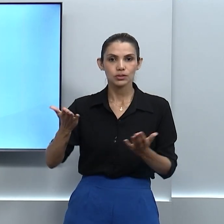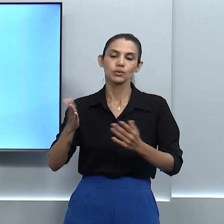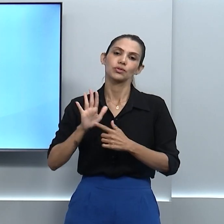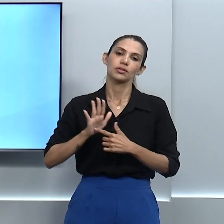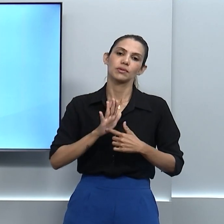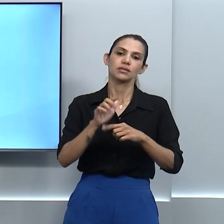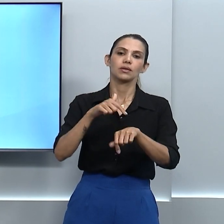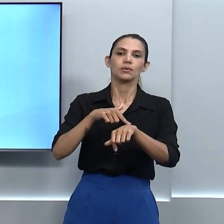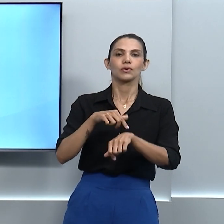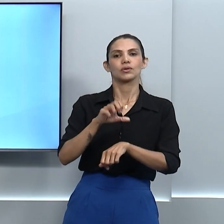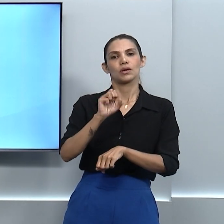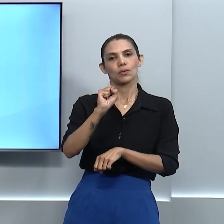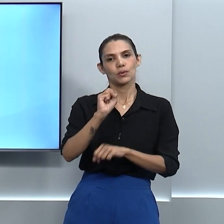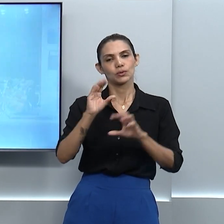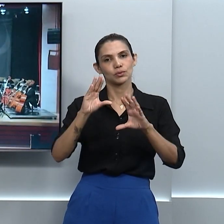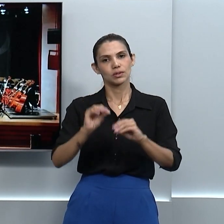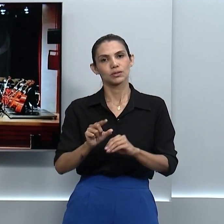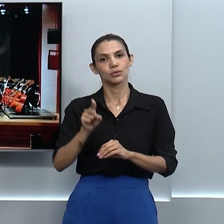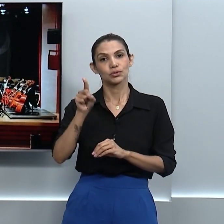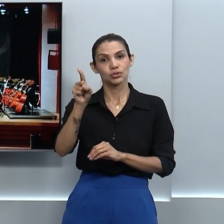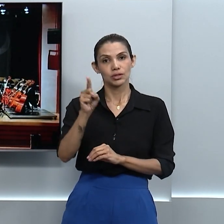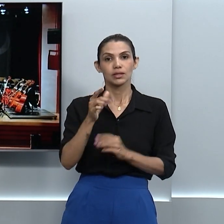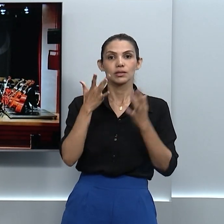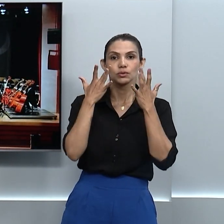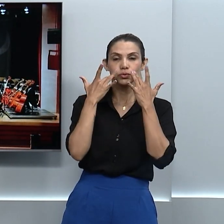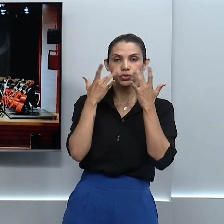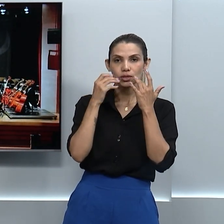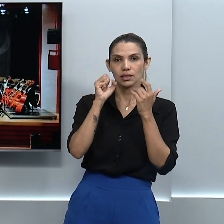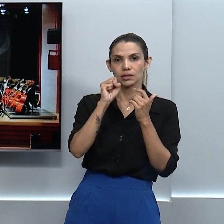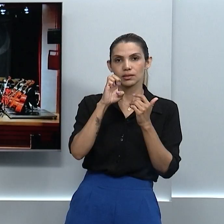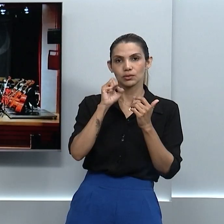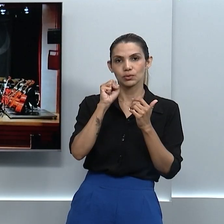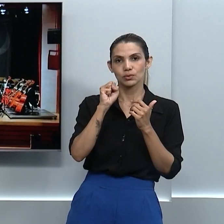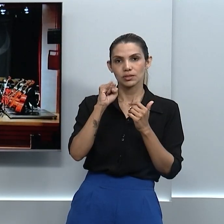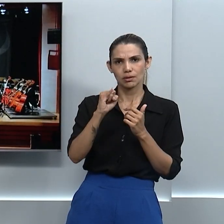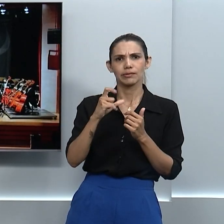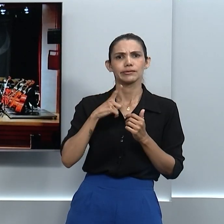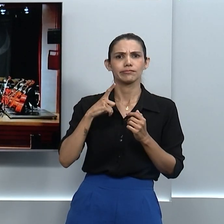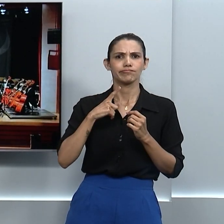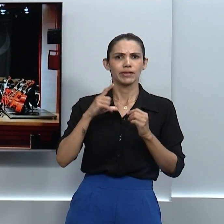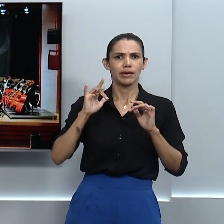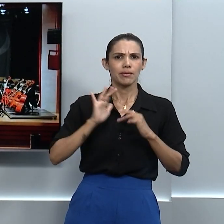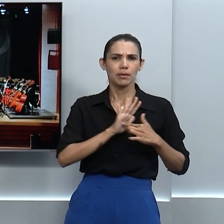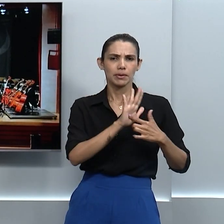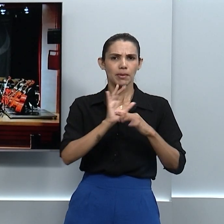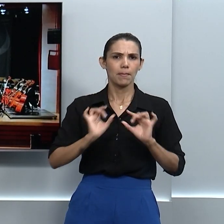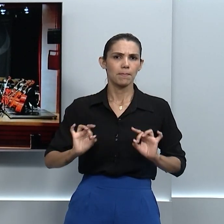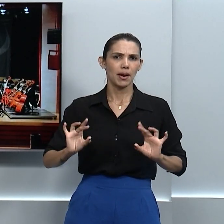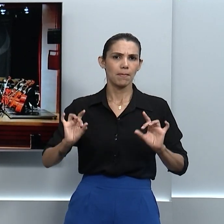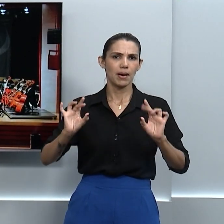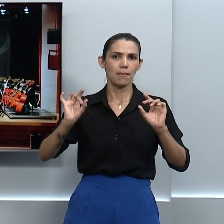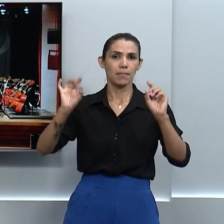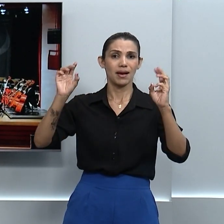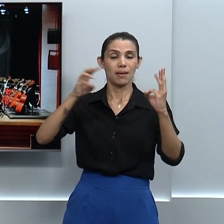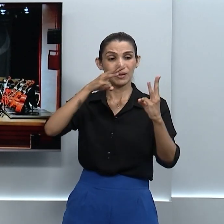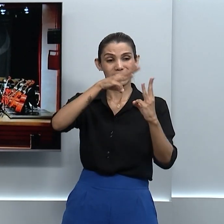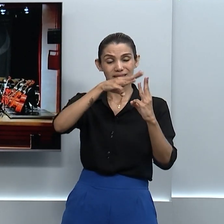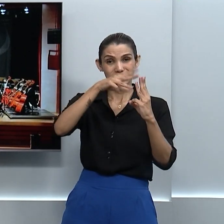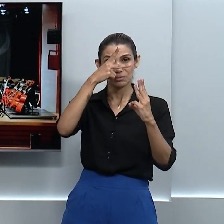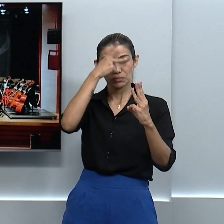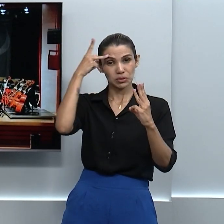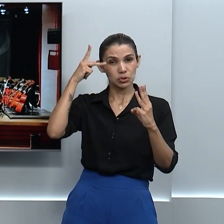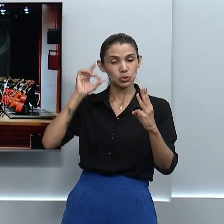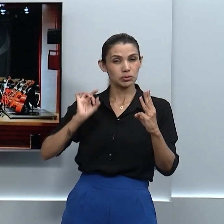horas da noite, no Teatro SESI. A apresentação será um concerto especial, que reúne 3 grandes nomes da música